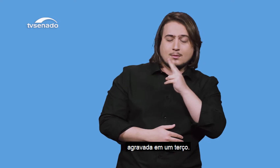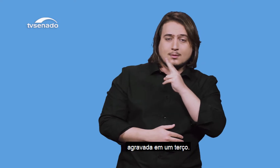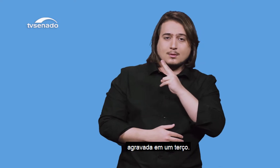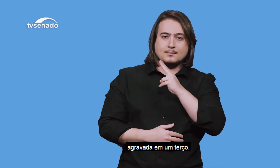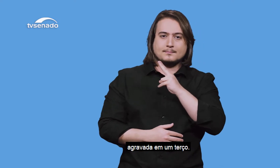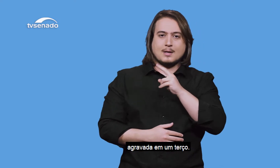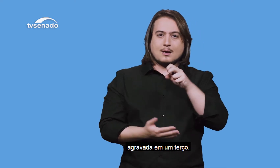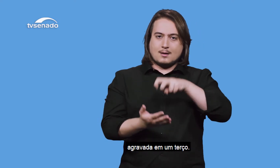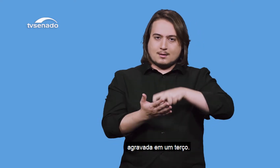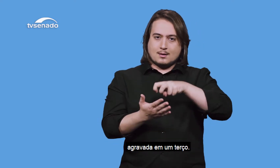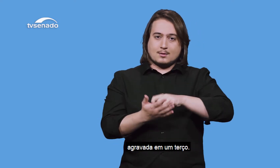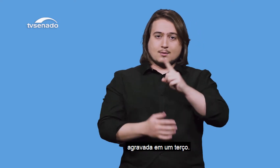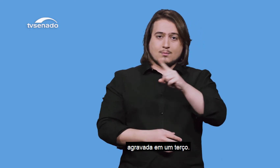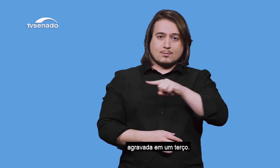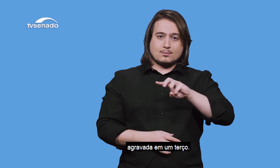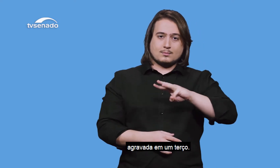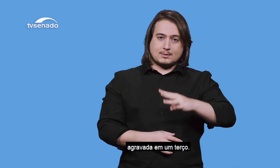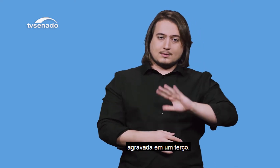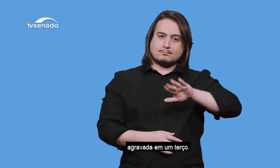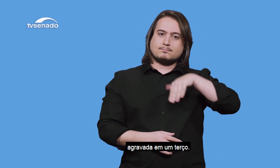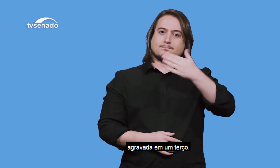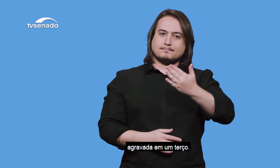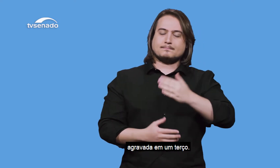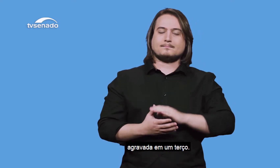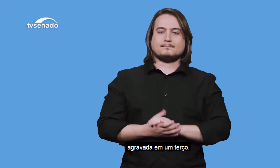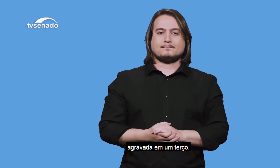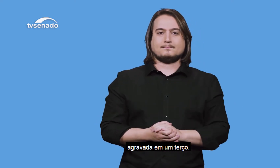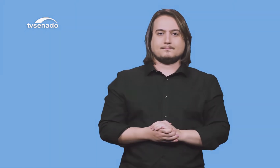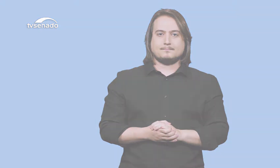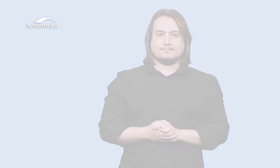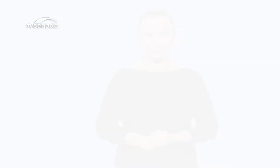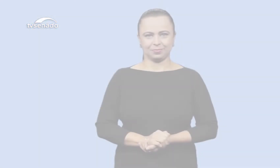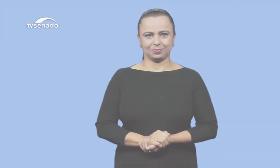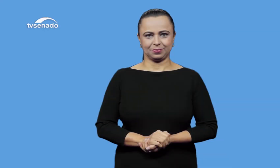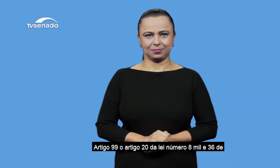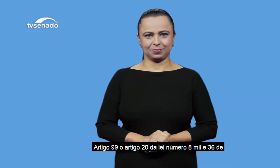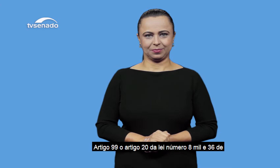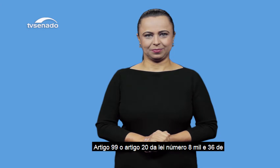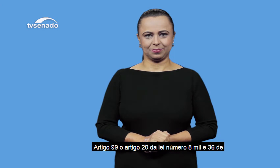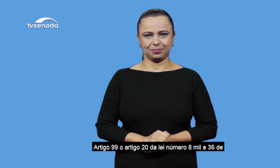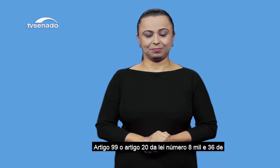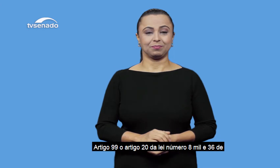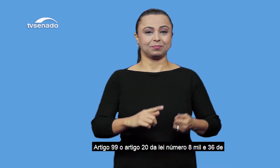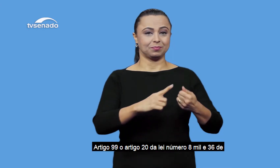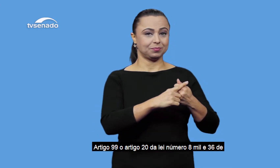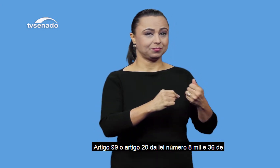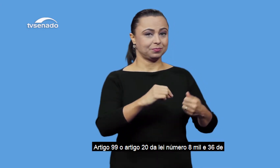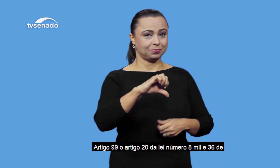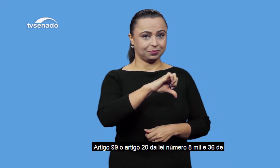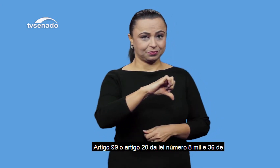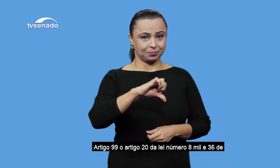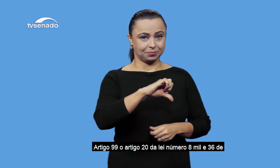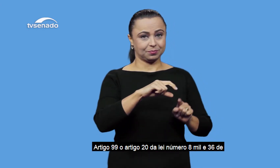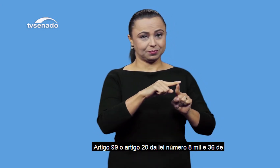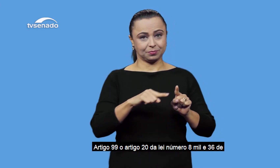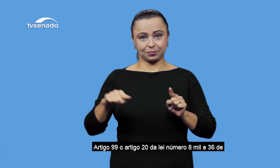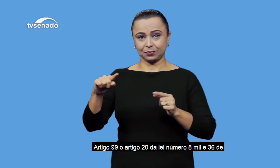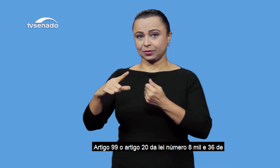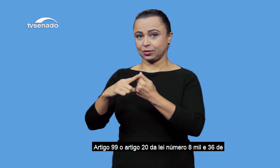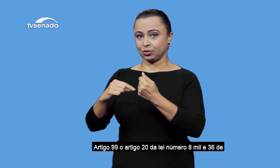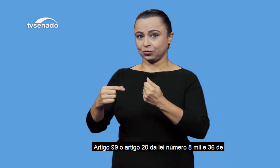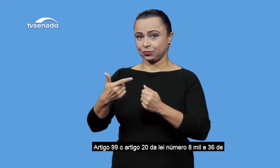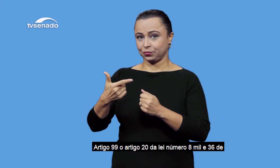em um terço o artigo 99 o artigo